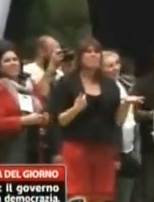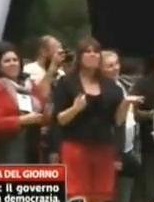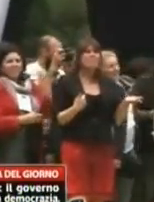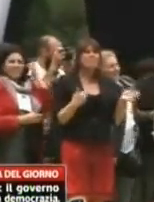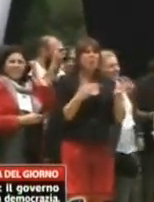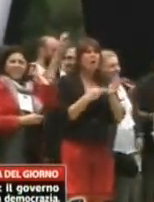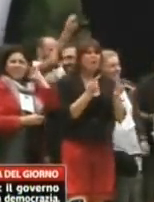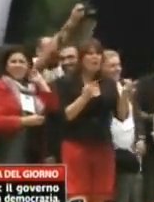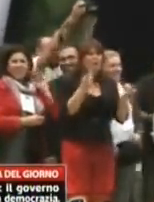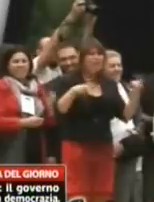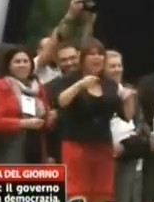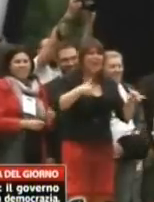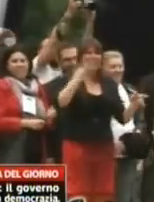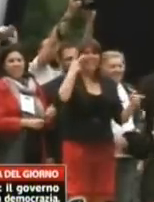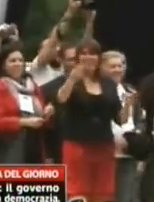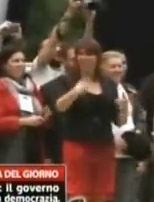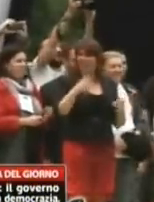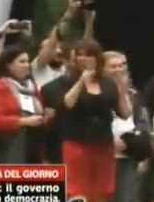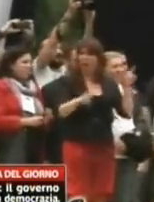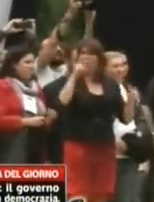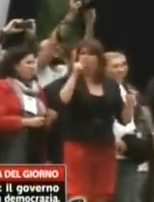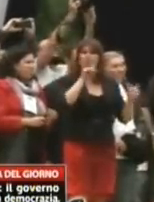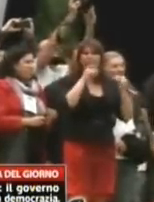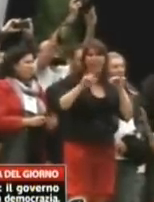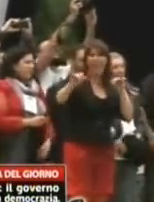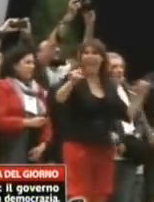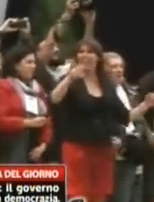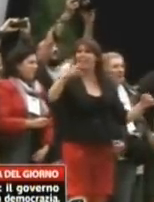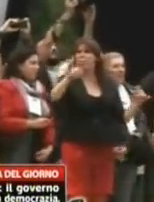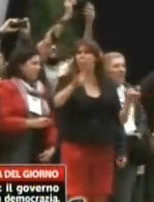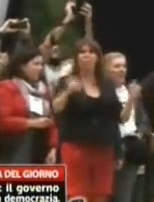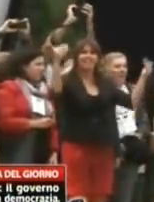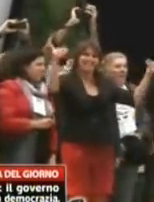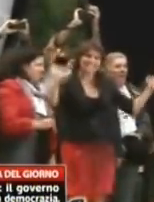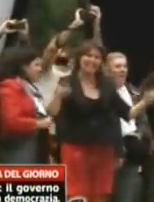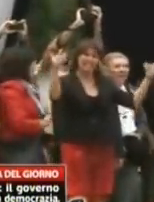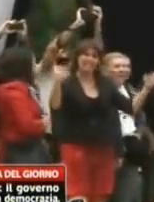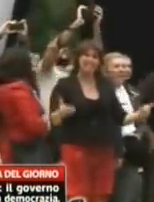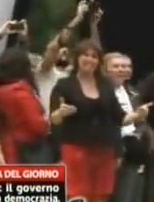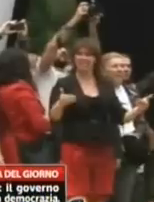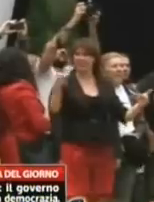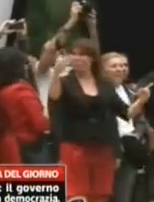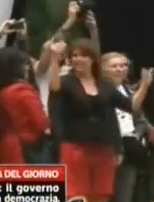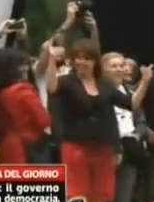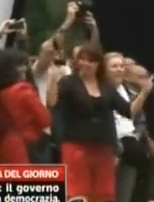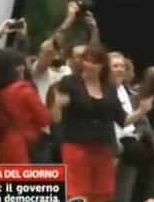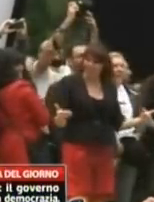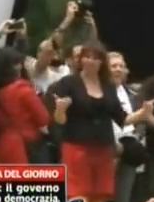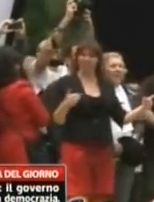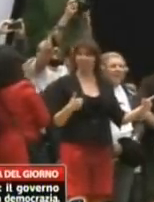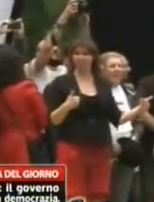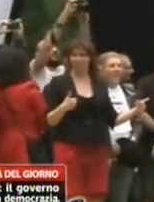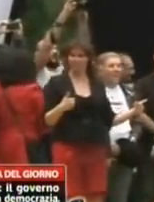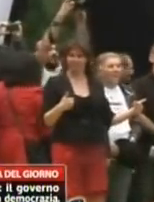che venivano. Anche gente di Bisceglie, Trepuzzi, tirate giù. Ah,